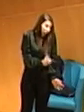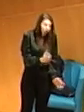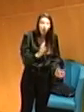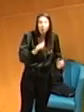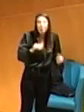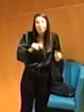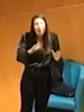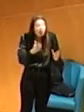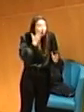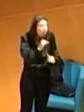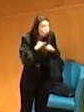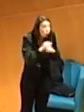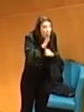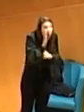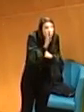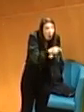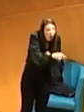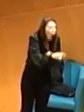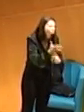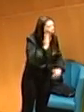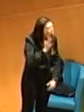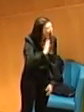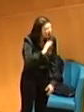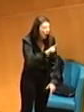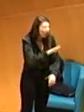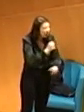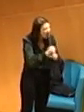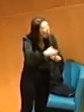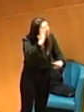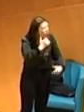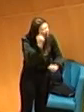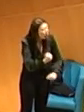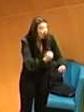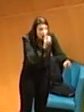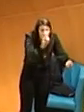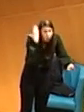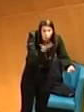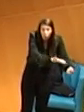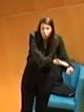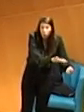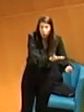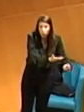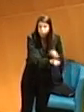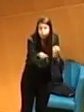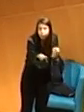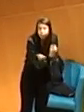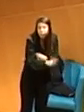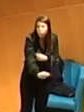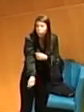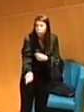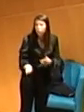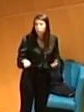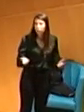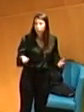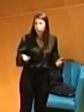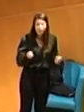dire à des jeunes mamans d'aujourd'hui qu'il y a 25 ans, c'était pire, elles s'en foutent complètement. C'est-à-dire, il